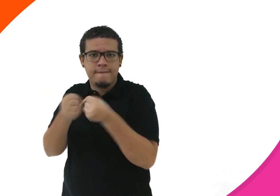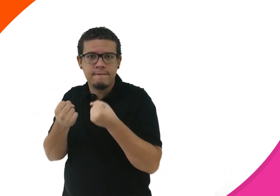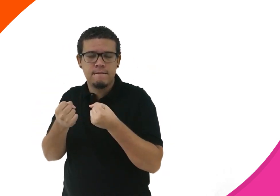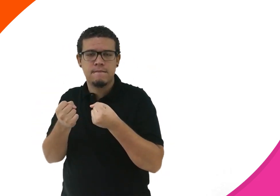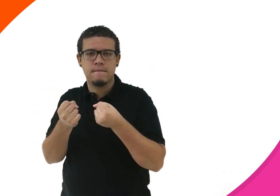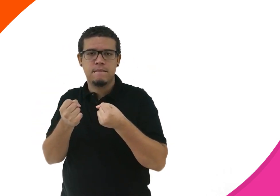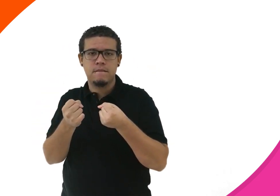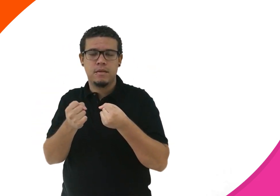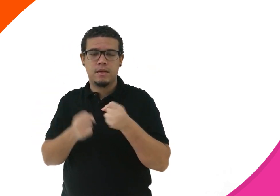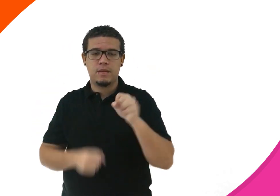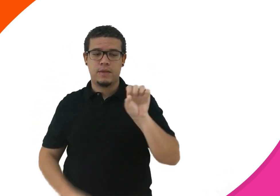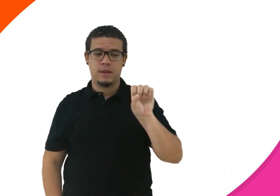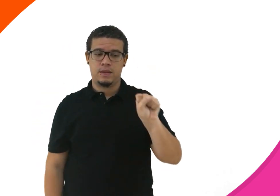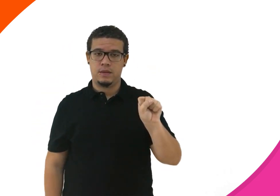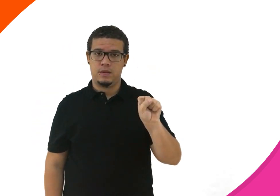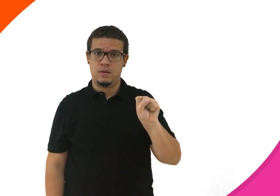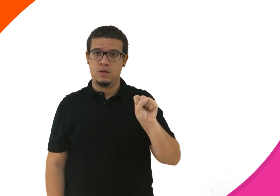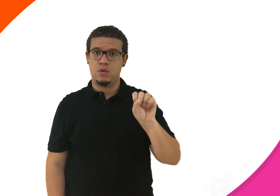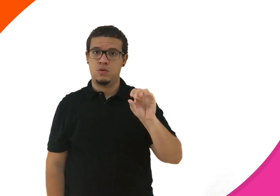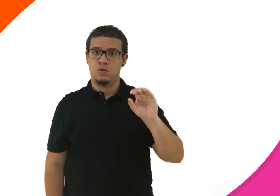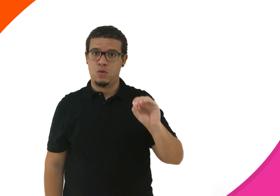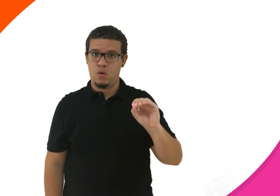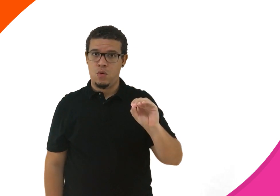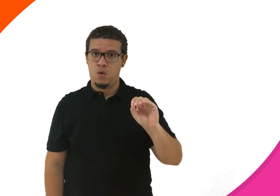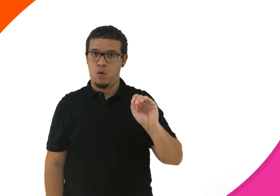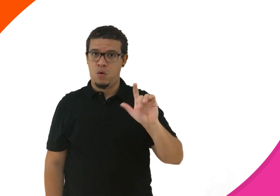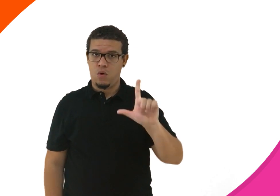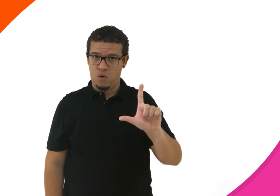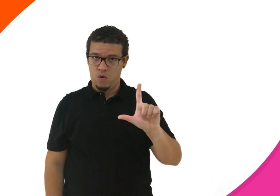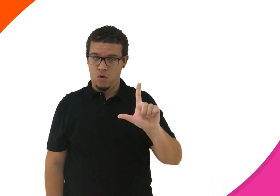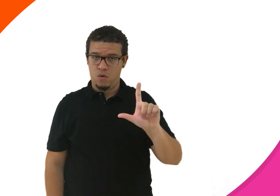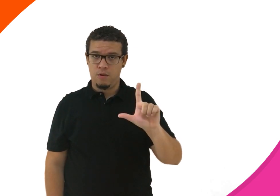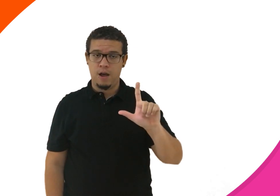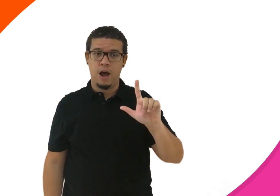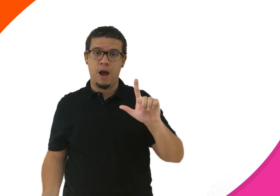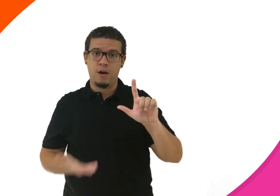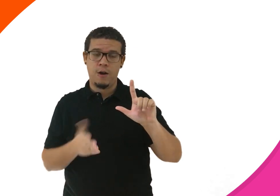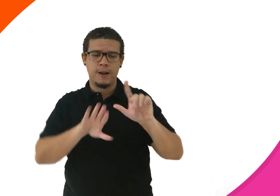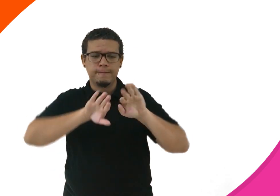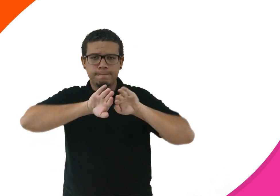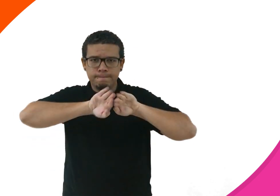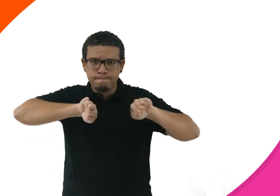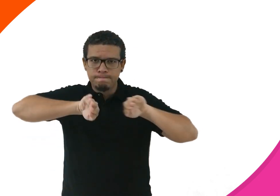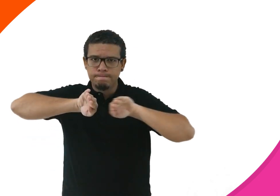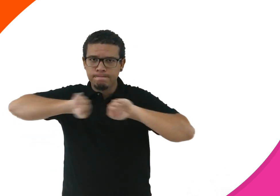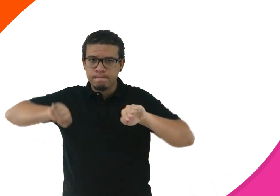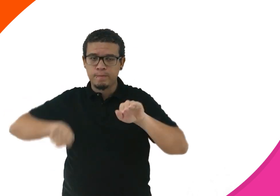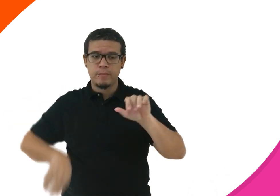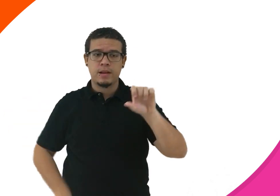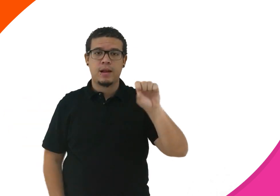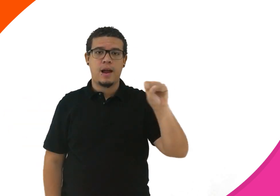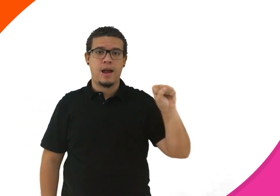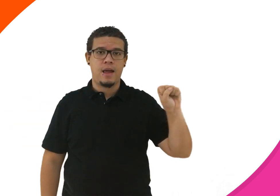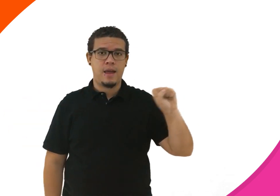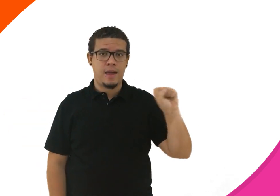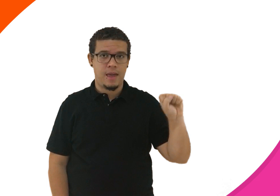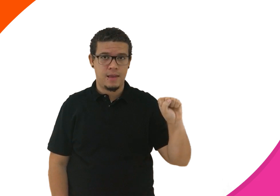Percebam que gostaria que vocês refletissem comigo. Vamos separar a palavra sol em